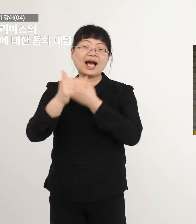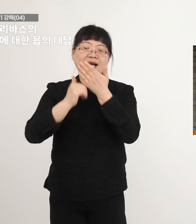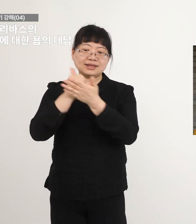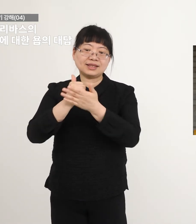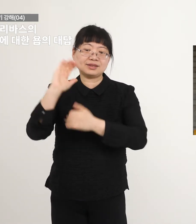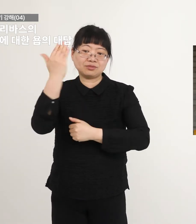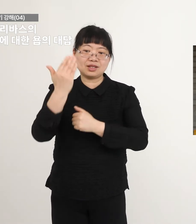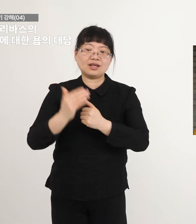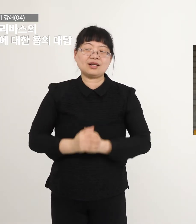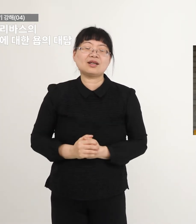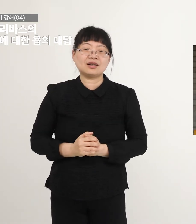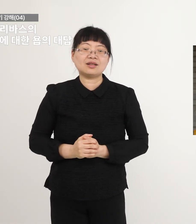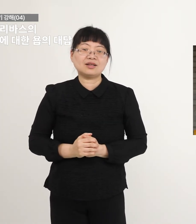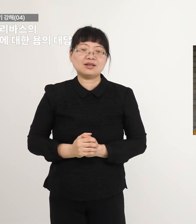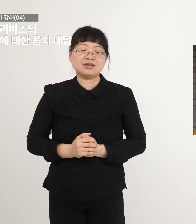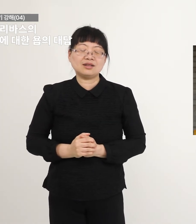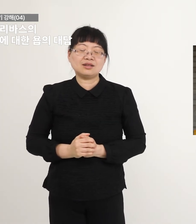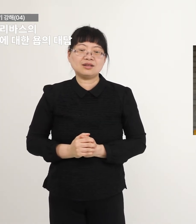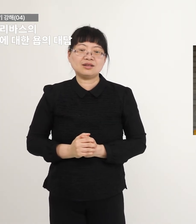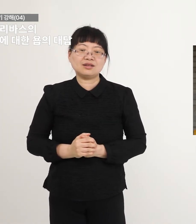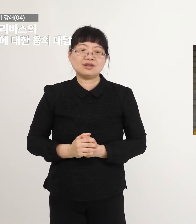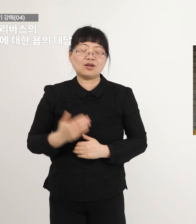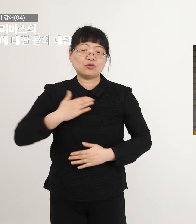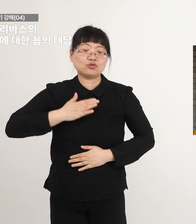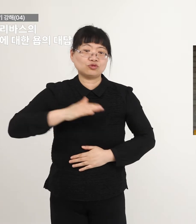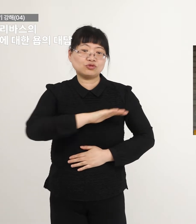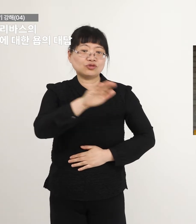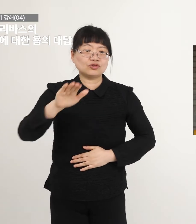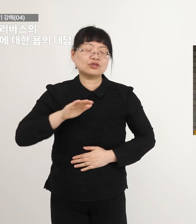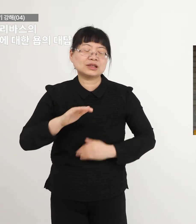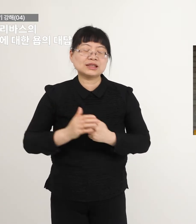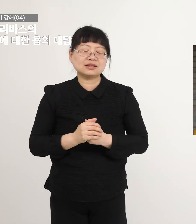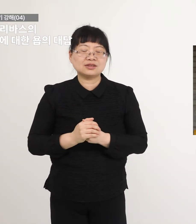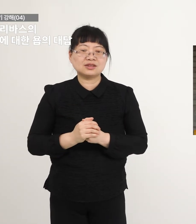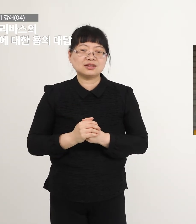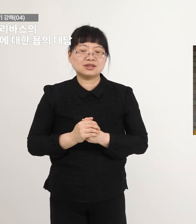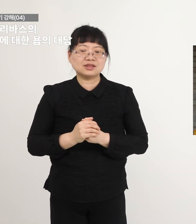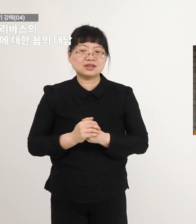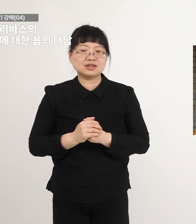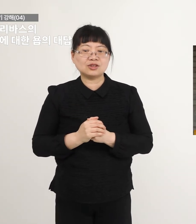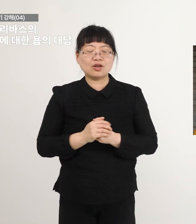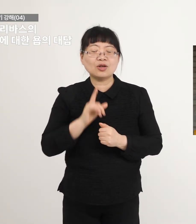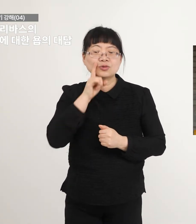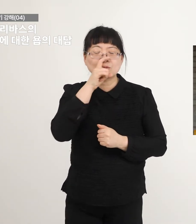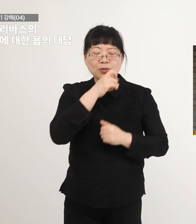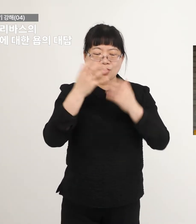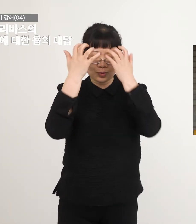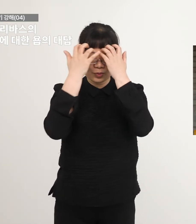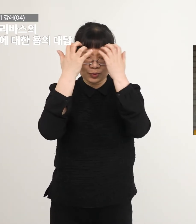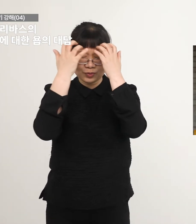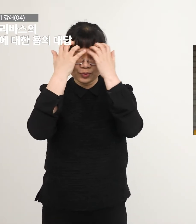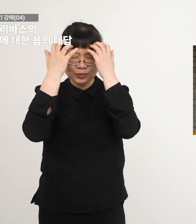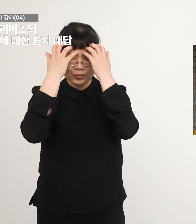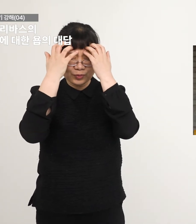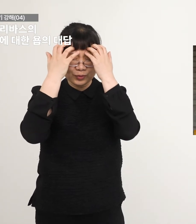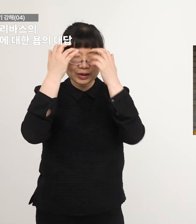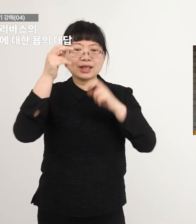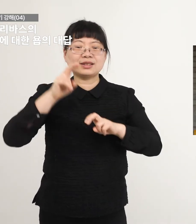하나님이세요. 그런데도 우리의 그 지저분한 고통 속으로